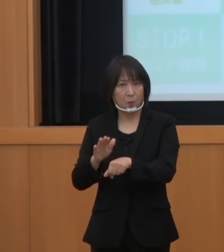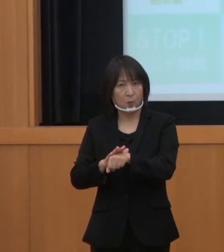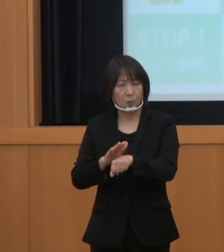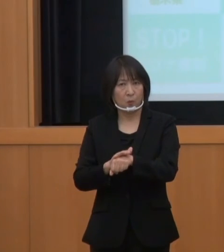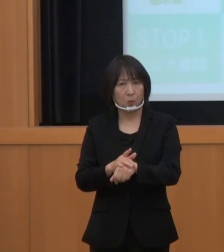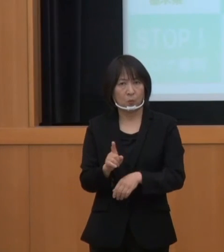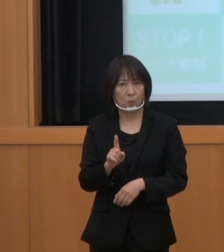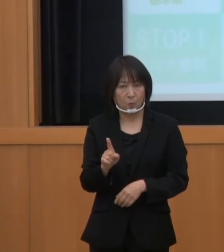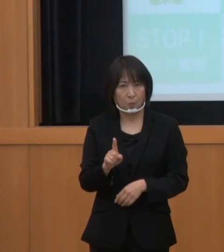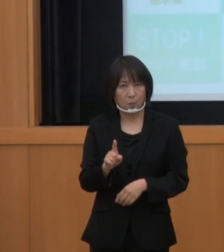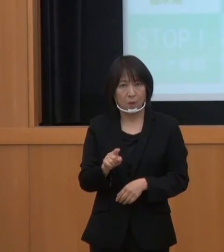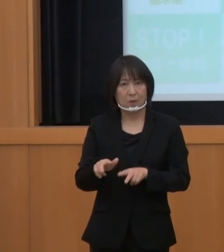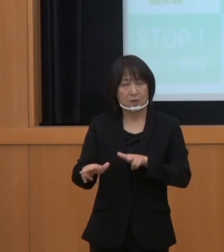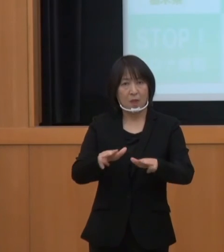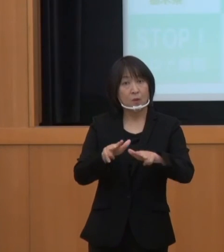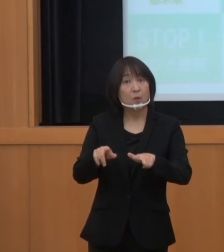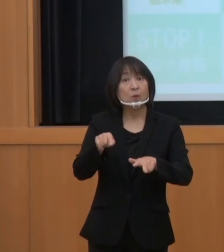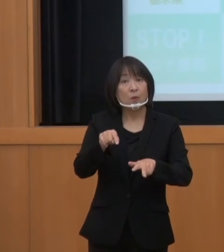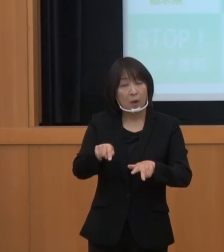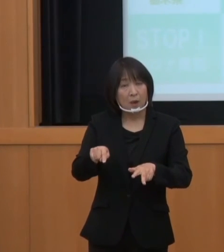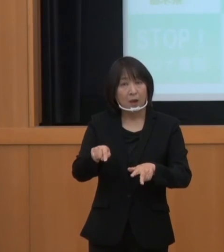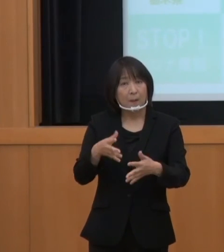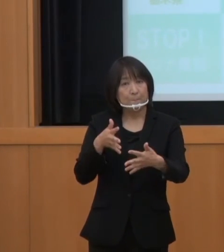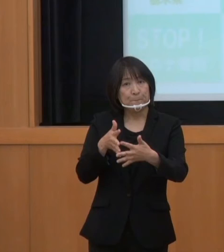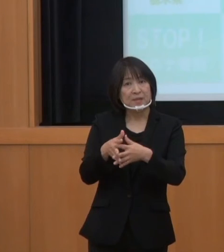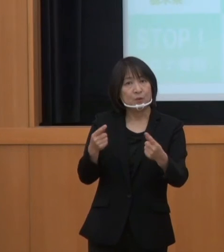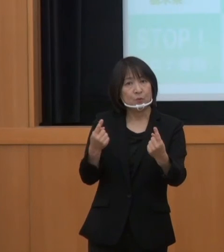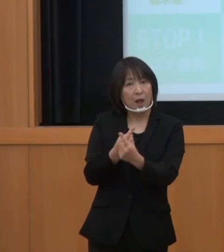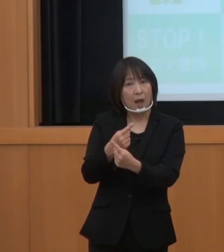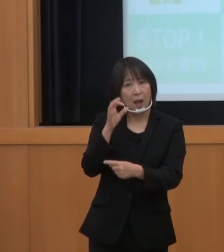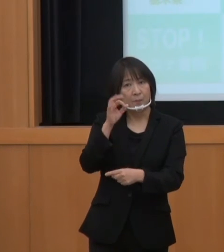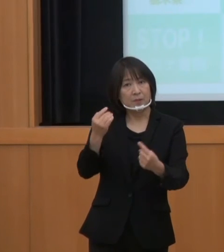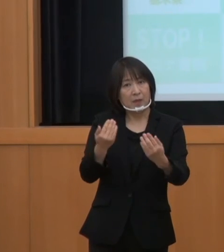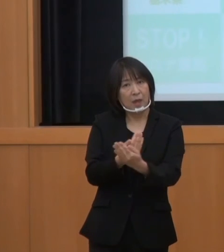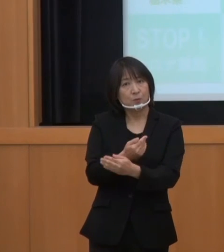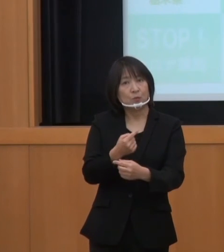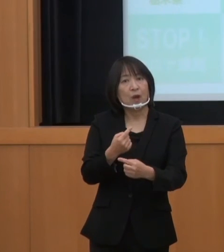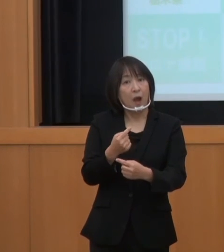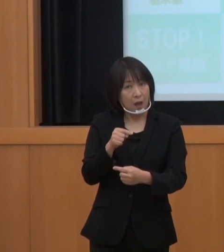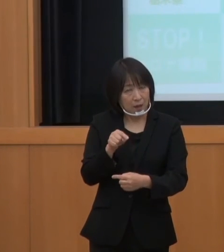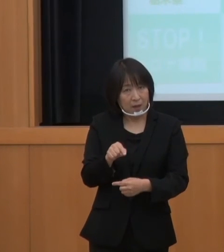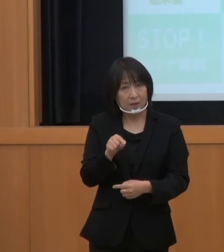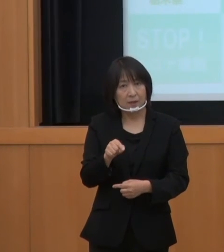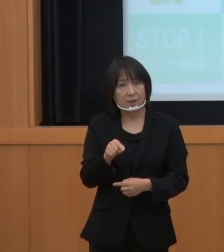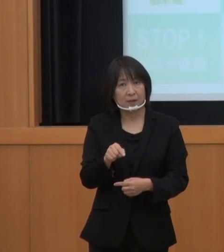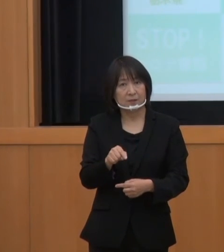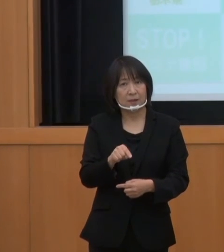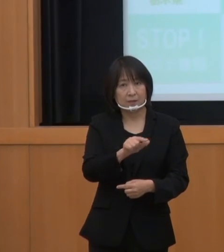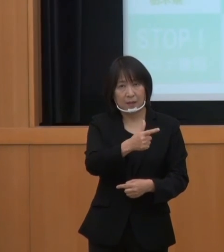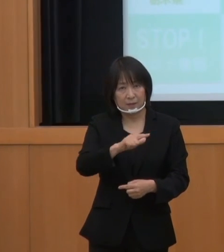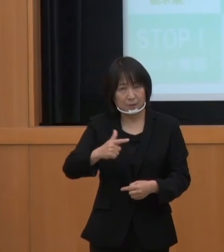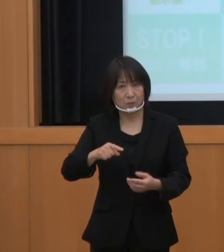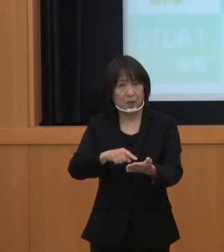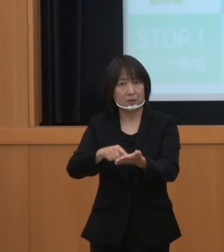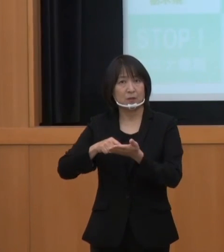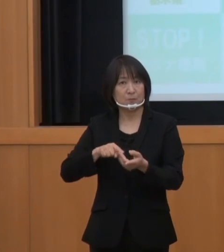行政はもっと見える化をして、多くのニーズに応えられる、まあ、共感が得られるような情報発信